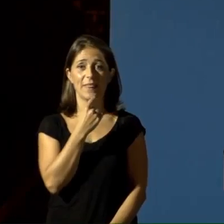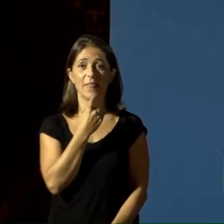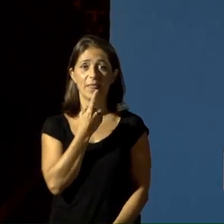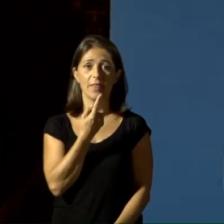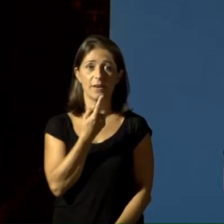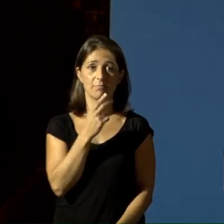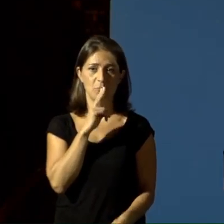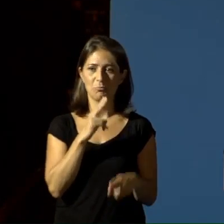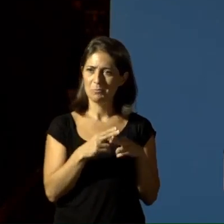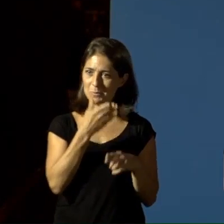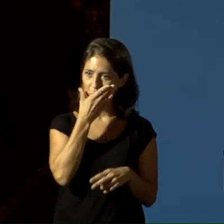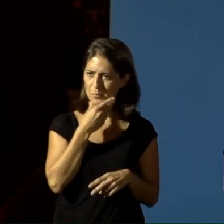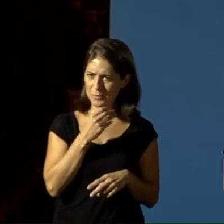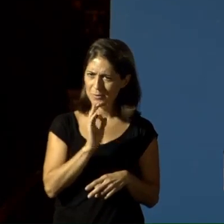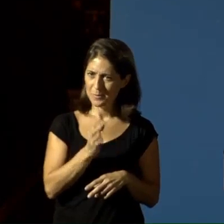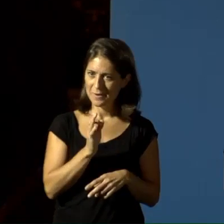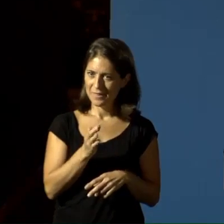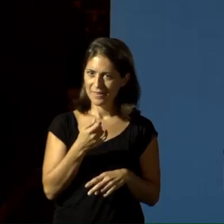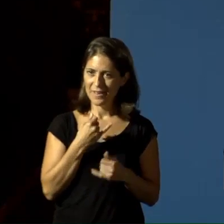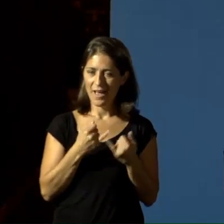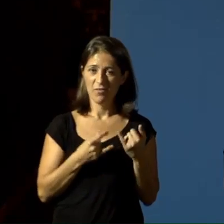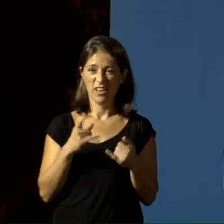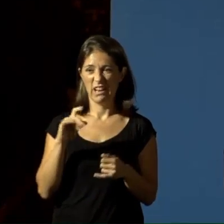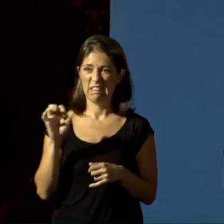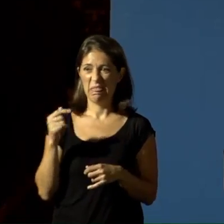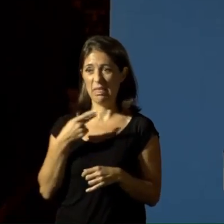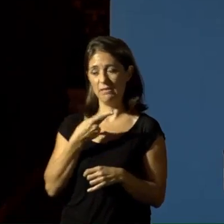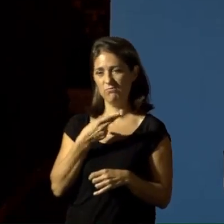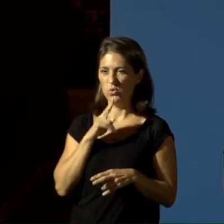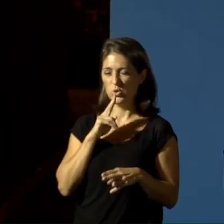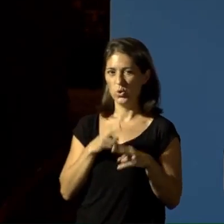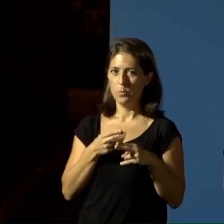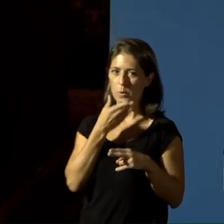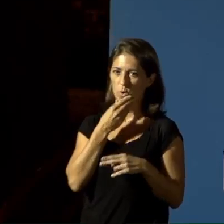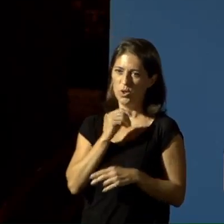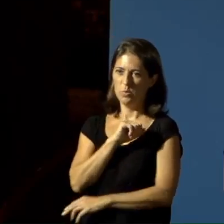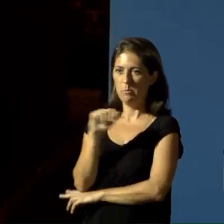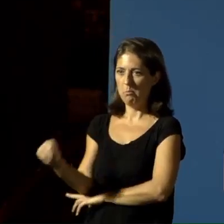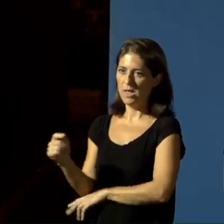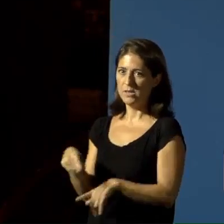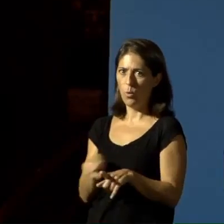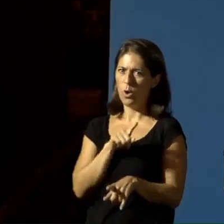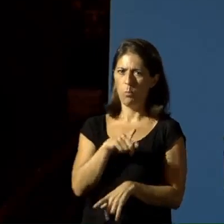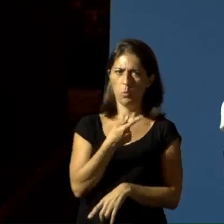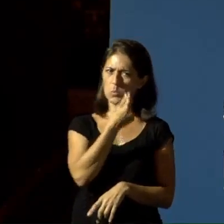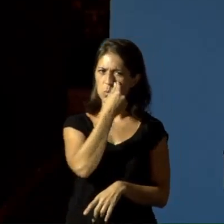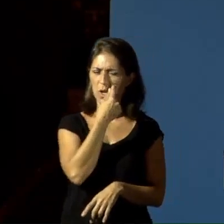fermoso nome ese, verdad? Moito máis bonito que Leticia, ademais non sona nada de monarcas bubónicos.